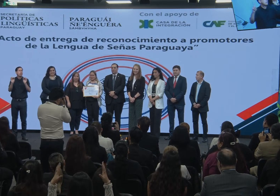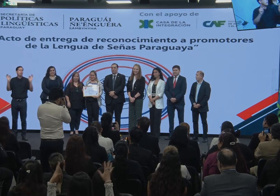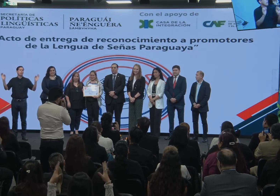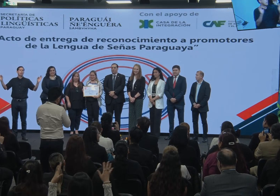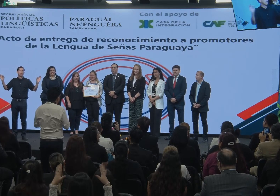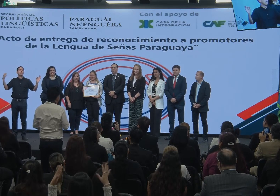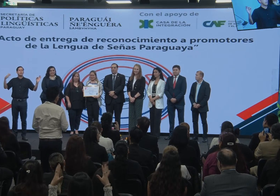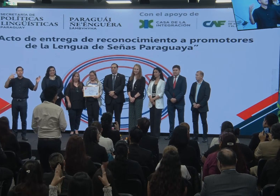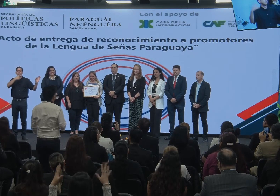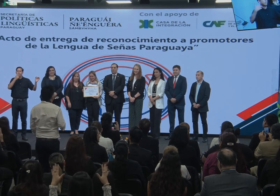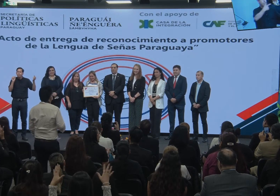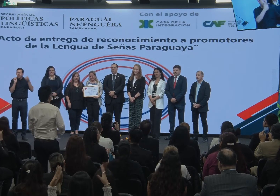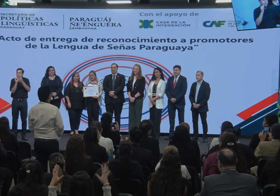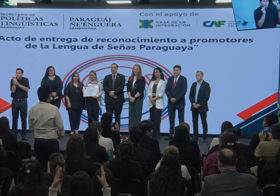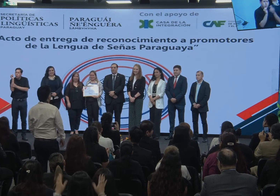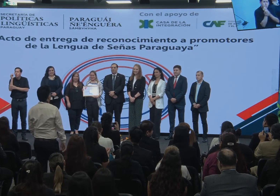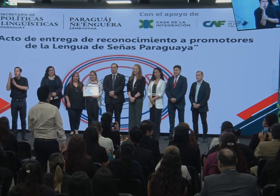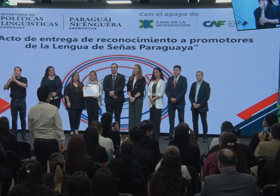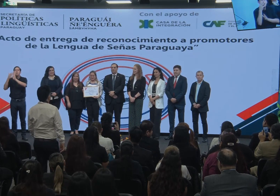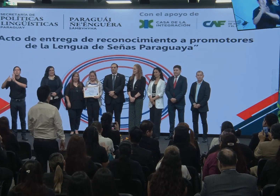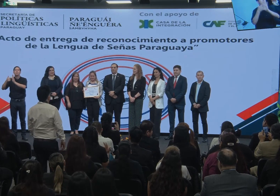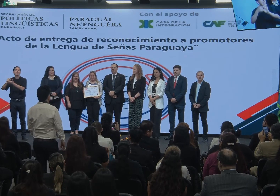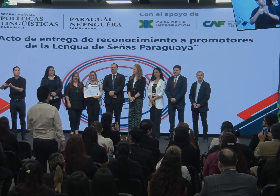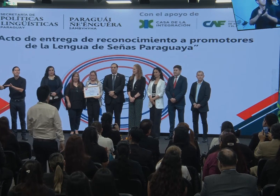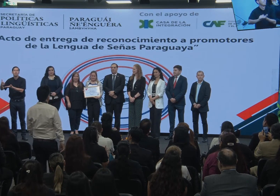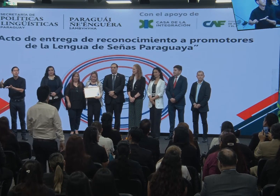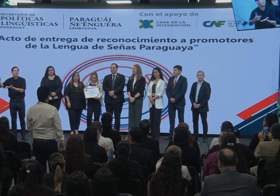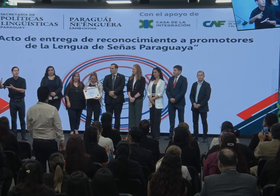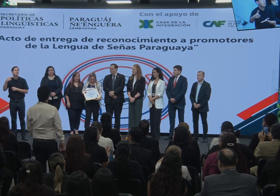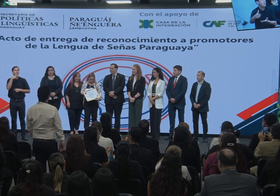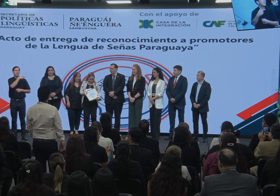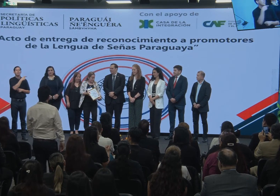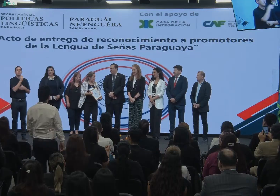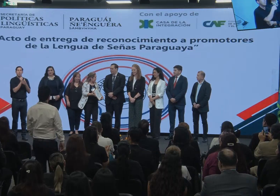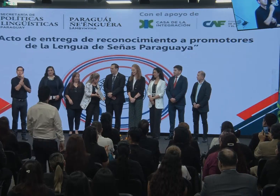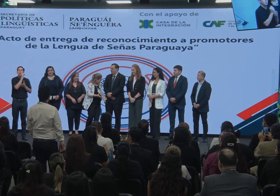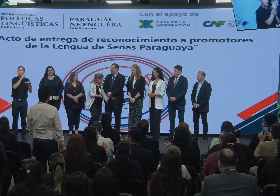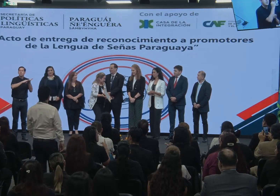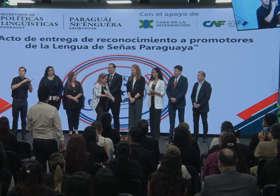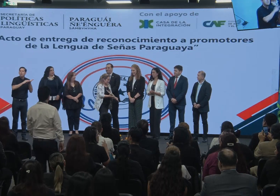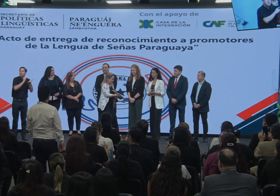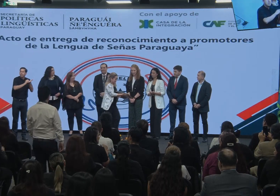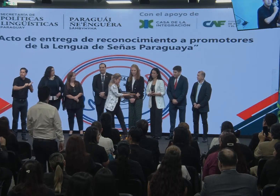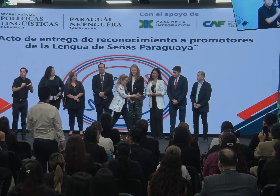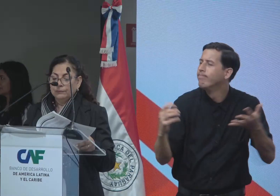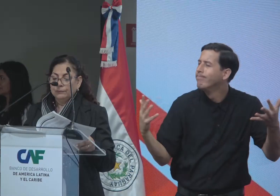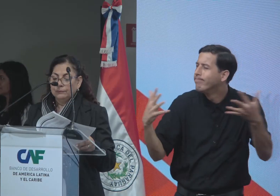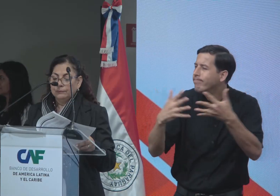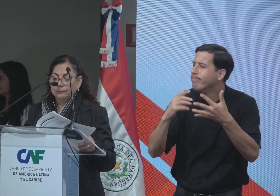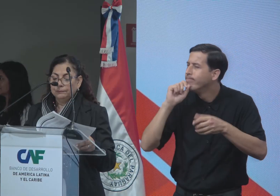visogestual y ágrafa, y el español escrito, oral, auditivo y alfabético.